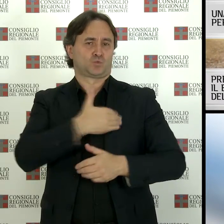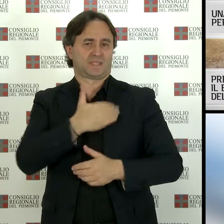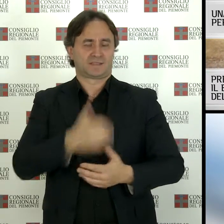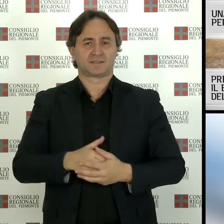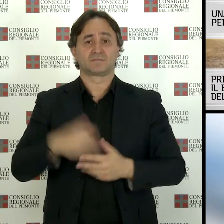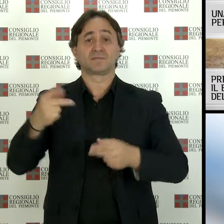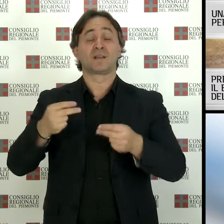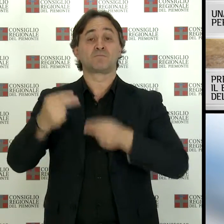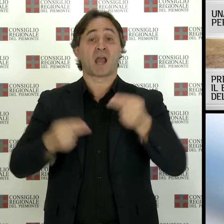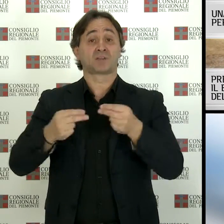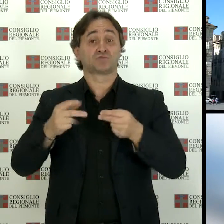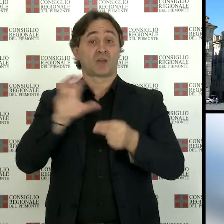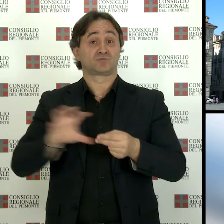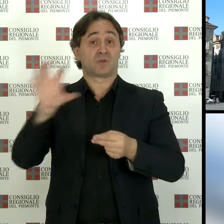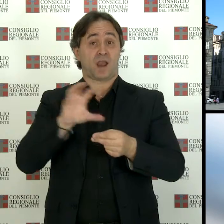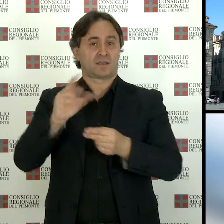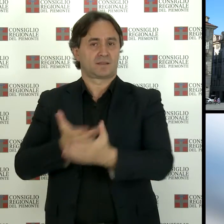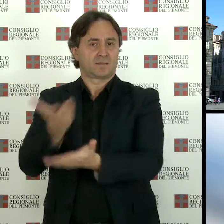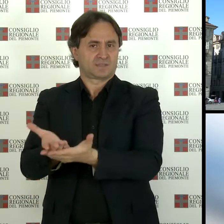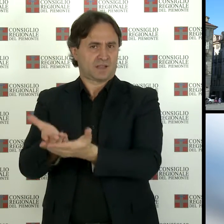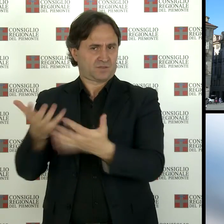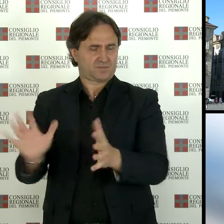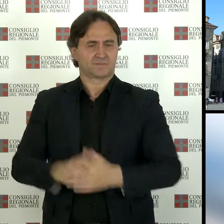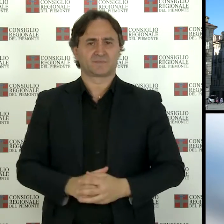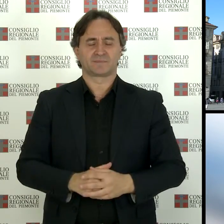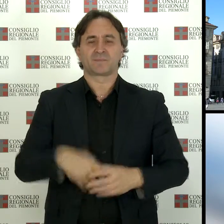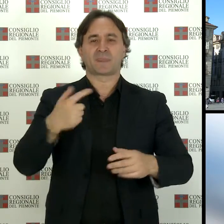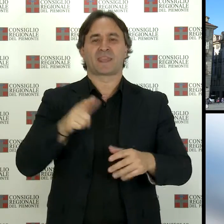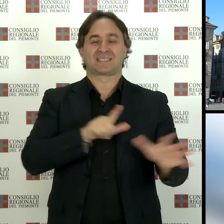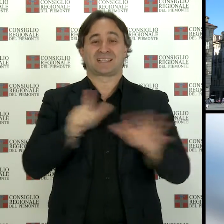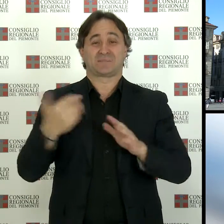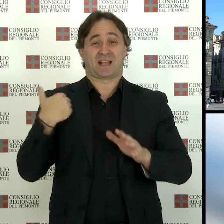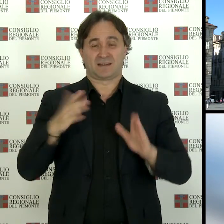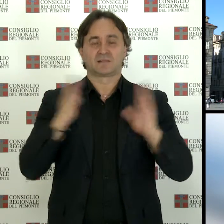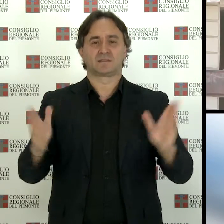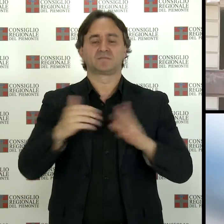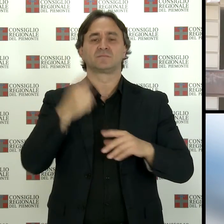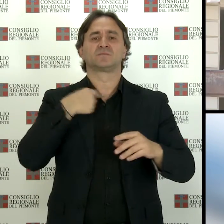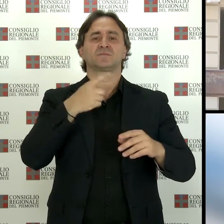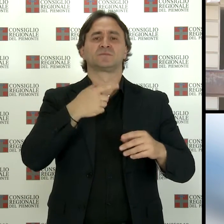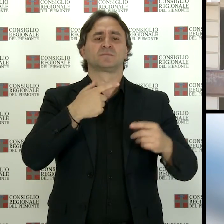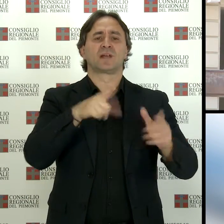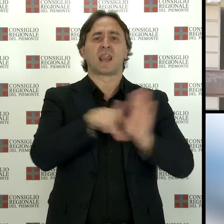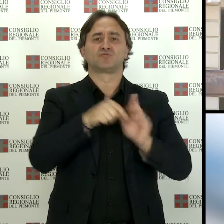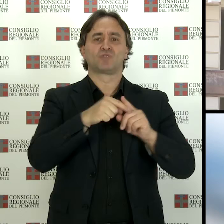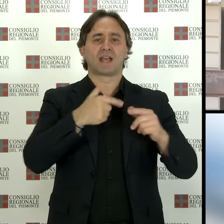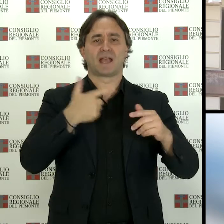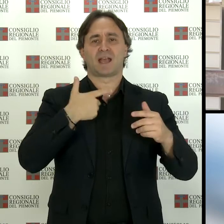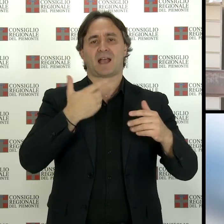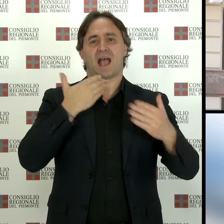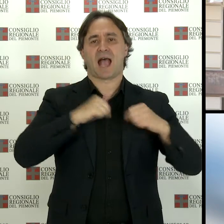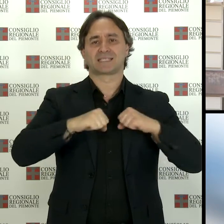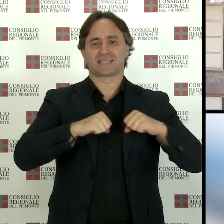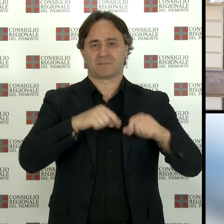bilancio sociale della Regione. In settimana la Commissione Bilancio si è riunita per discutere la legge di assestamento. Preso